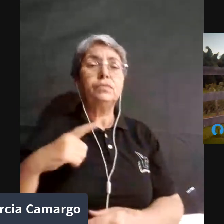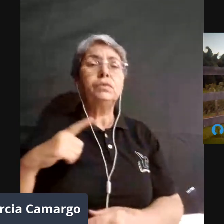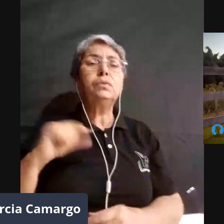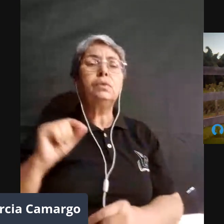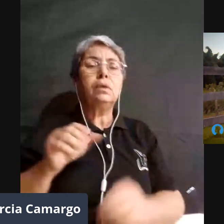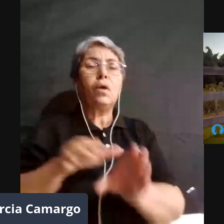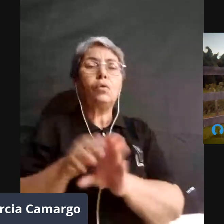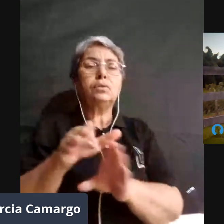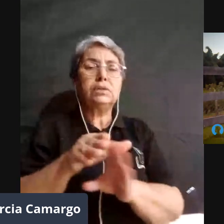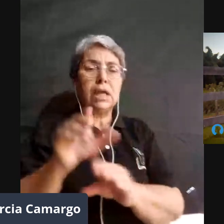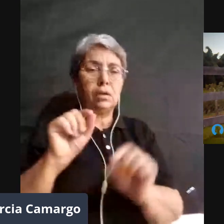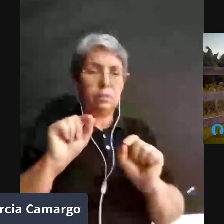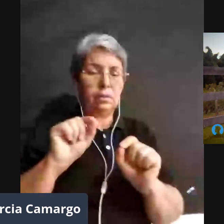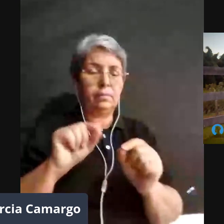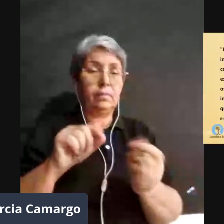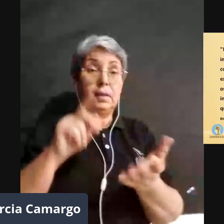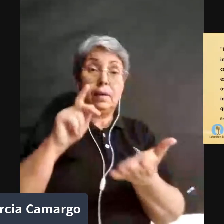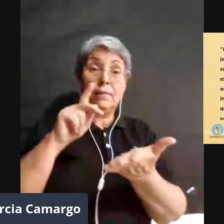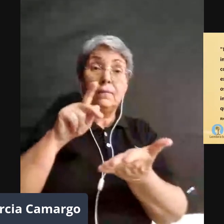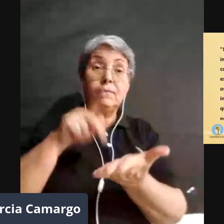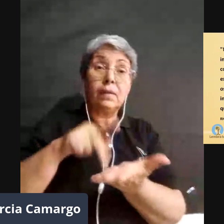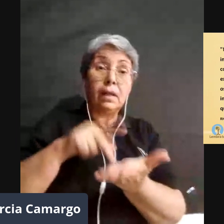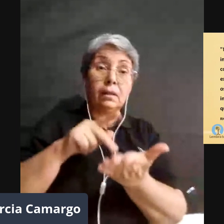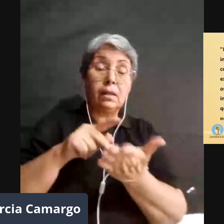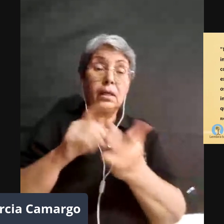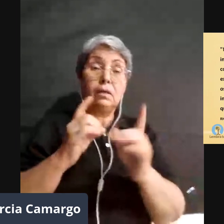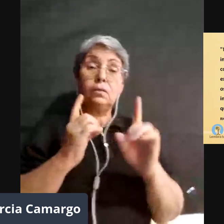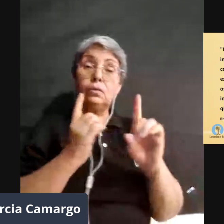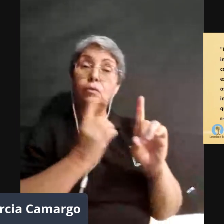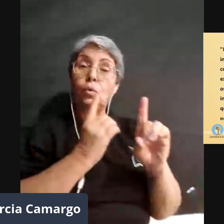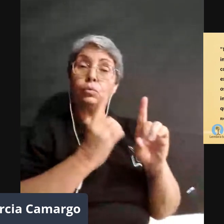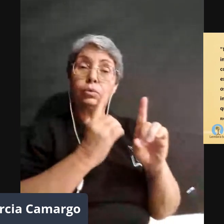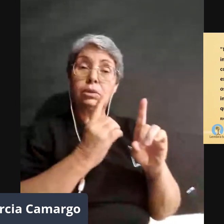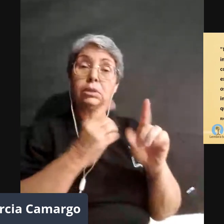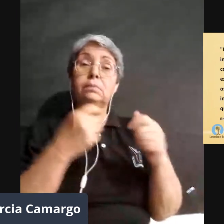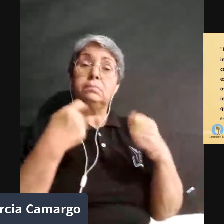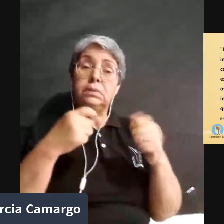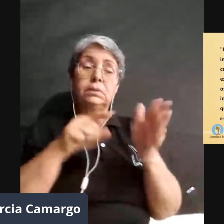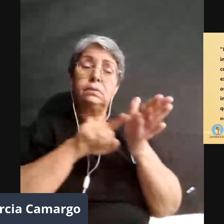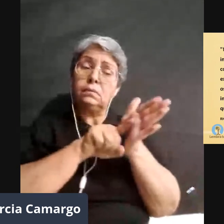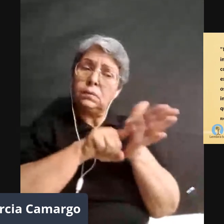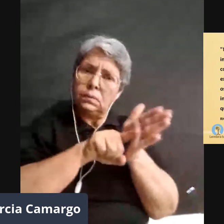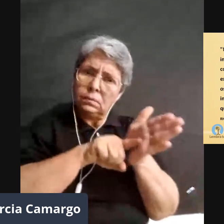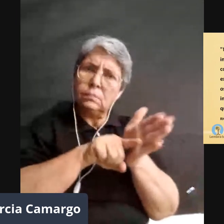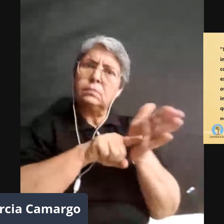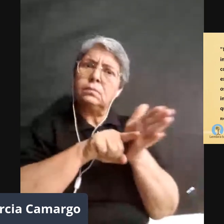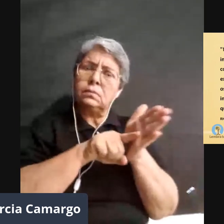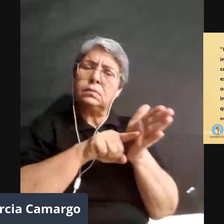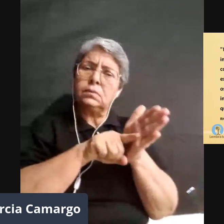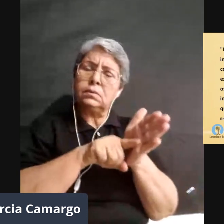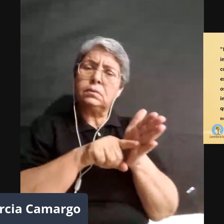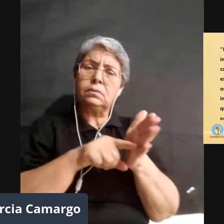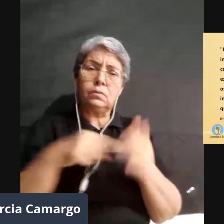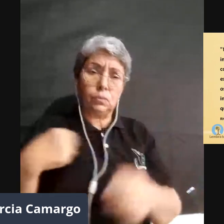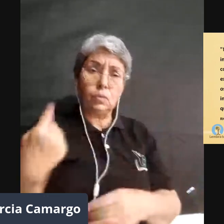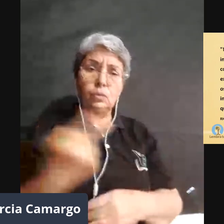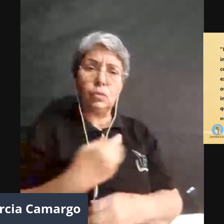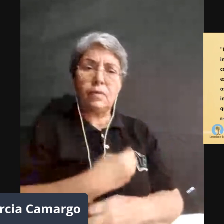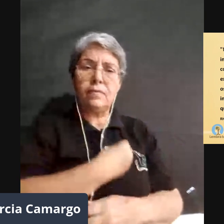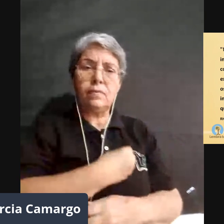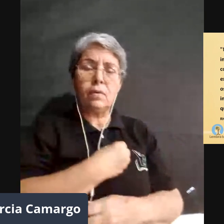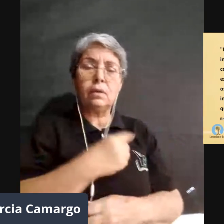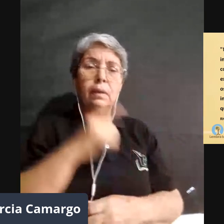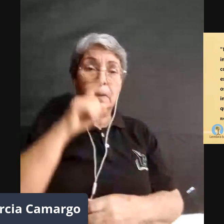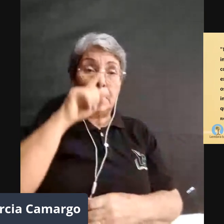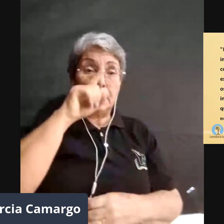Nenhuma verdadeira doutrina perderá algo por rigorosa investigação. Estamos vivendo em tempos perigosos e não nos